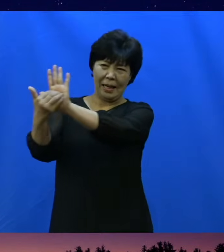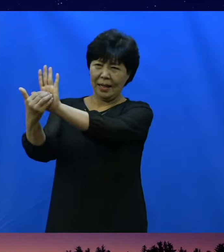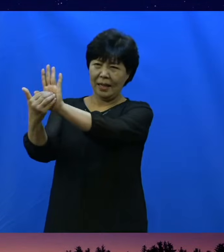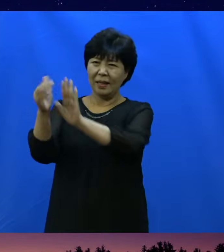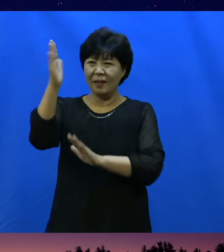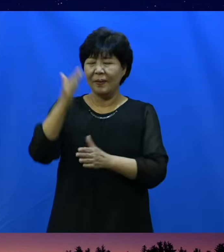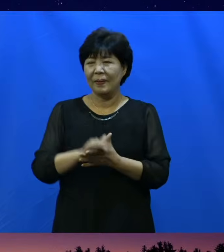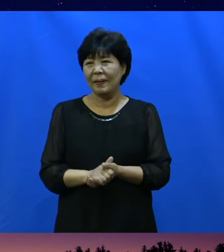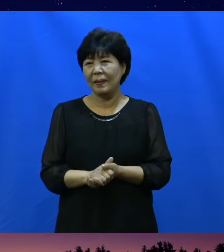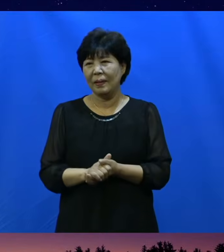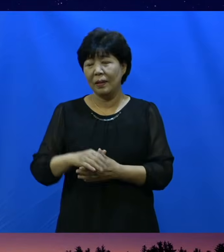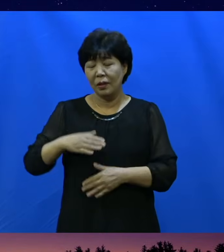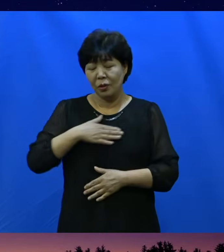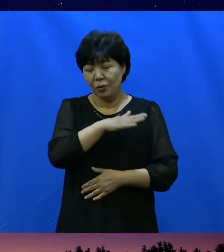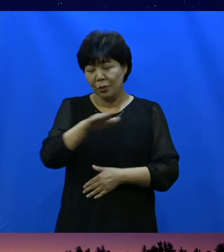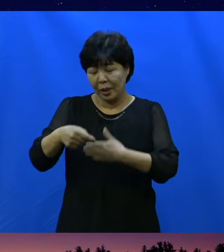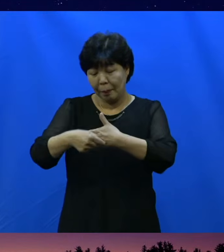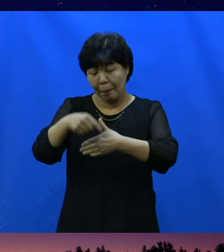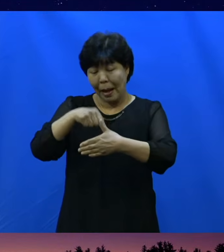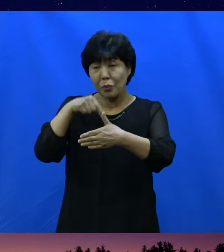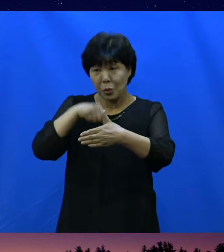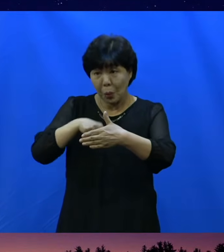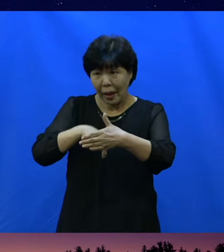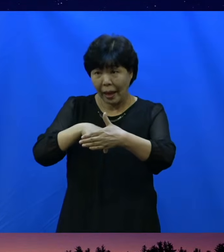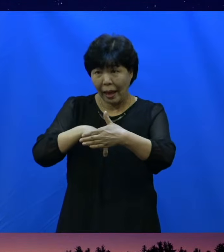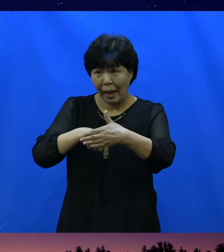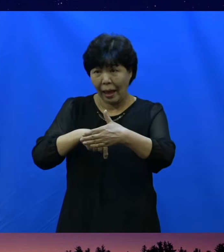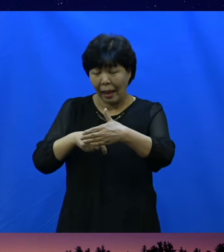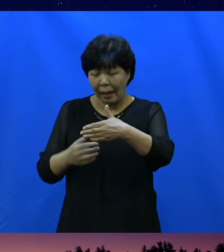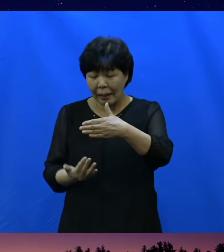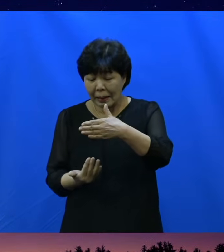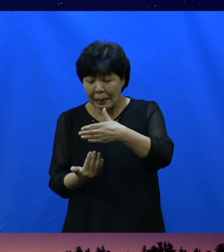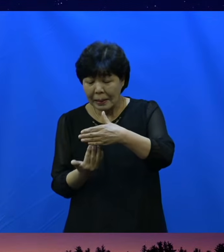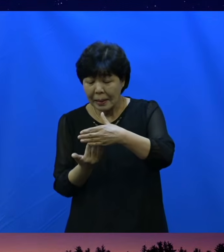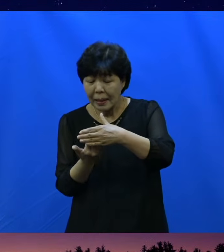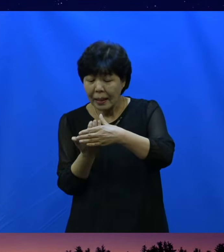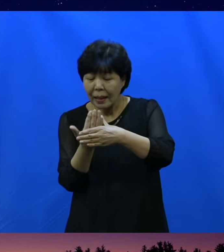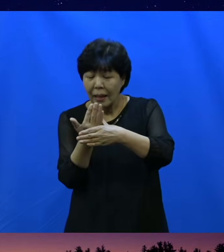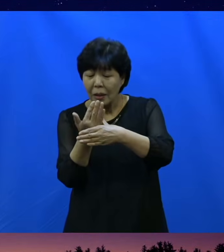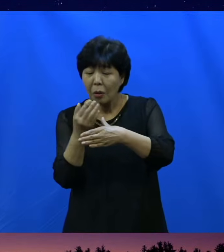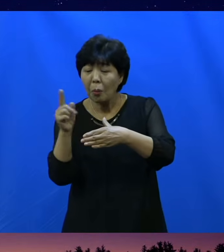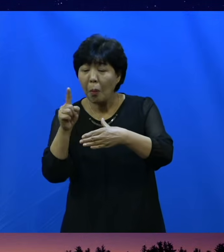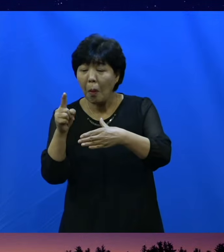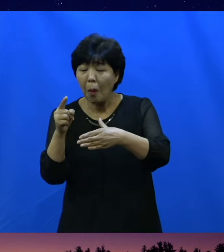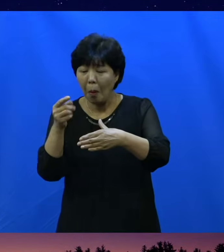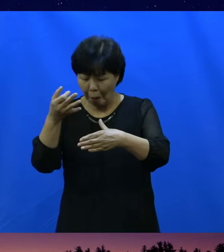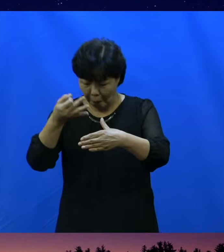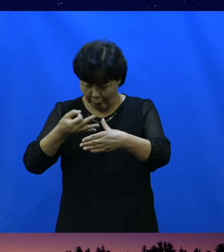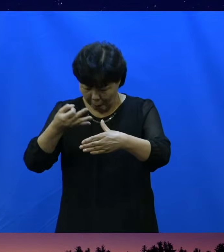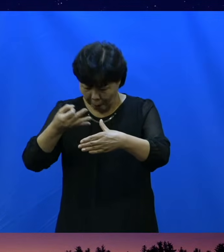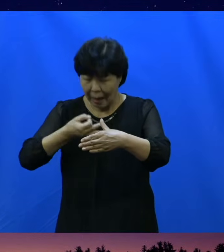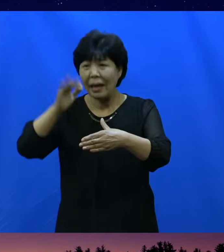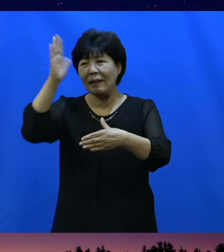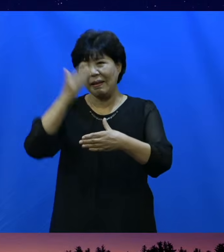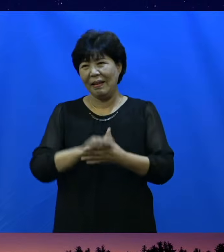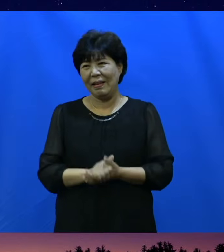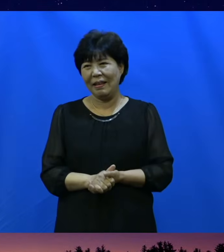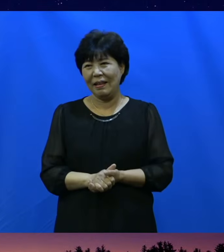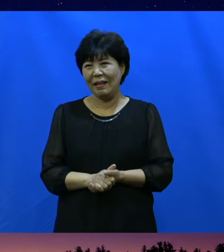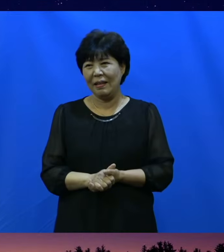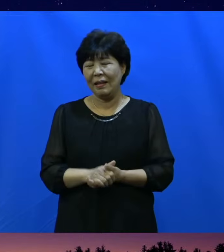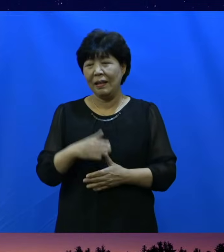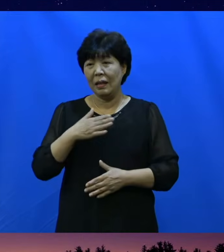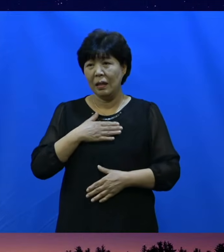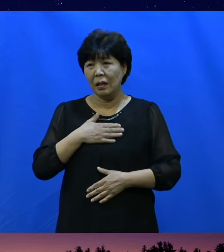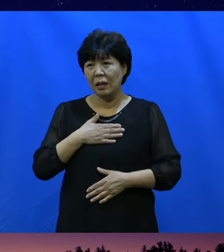그러니까 그 말은 뭐 이렇게 우리의 마음 안에 일어나는 걸 살펴야 되는 겁니다. 우리의 마음 안에, 그죠? 그러니까 내가 뭔가에